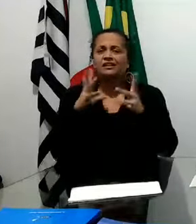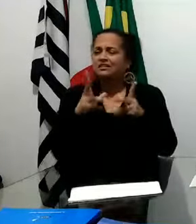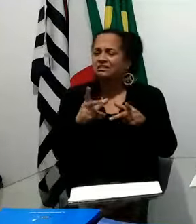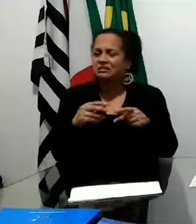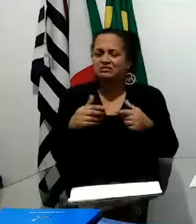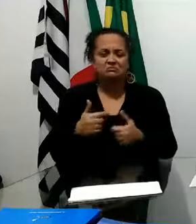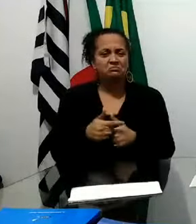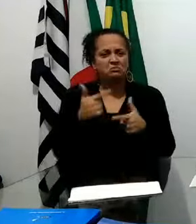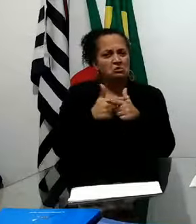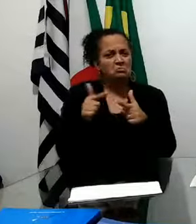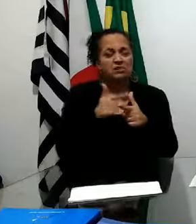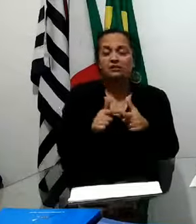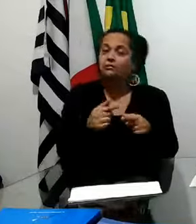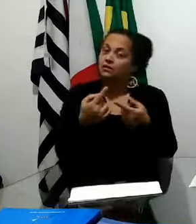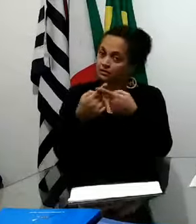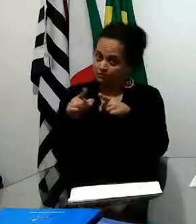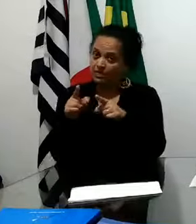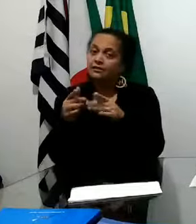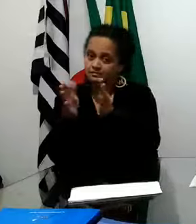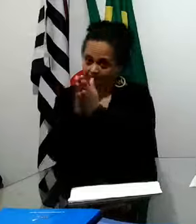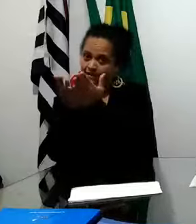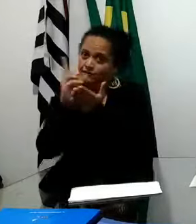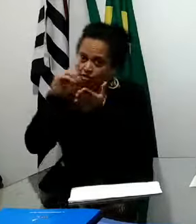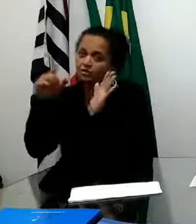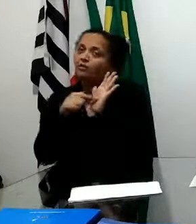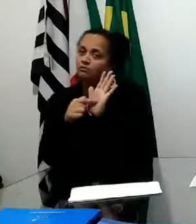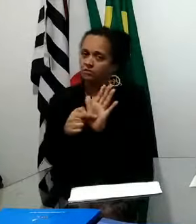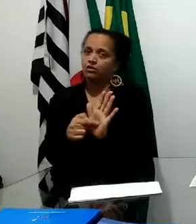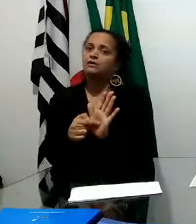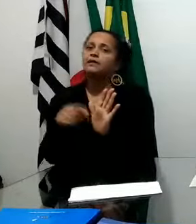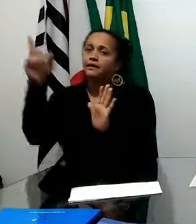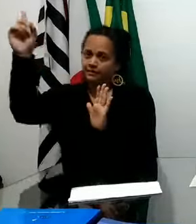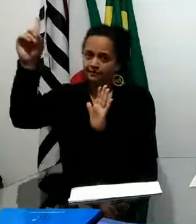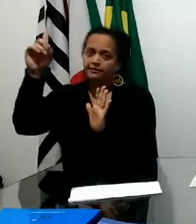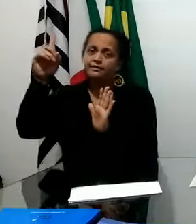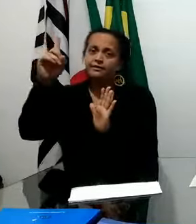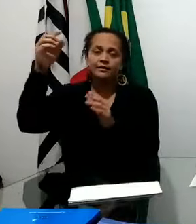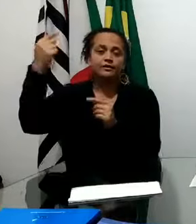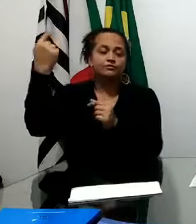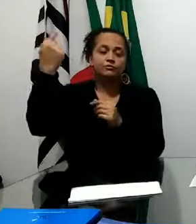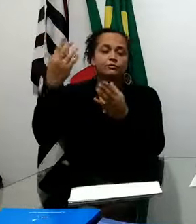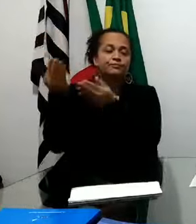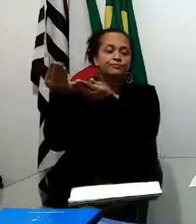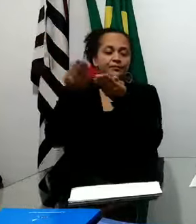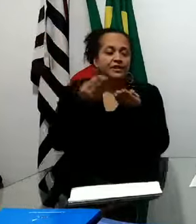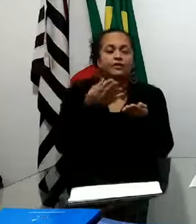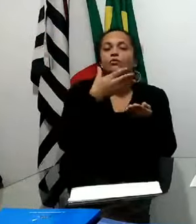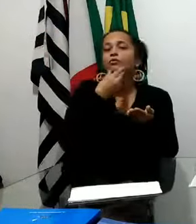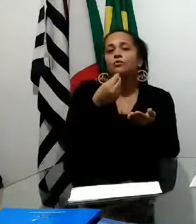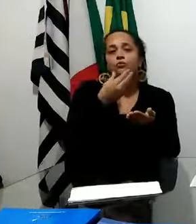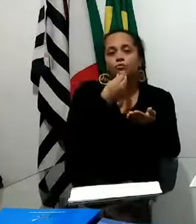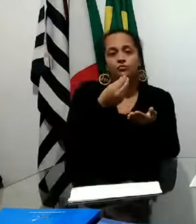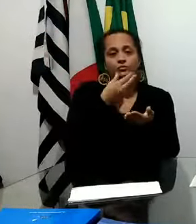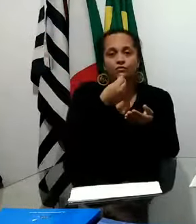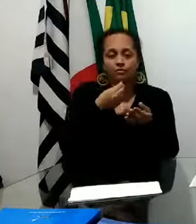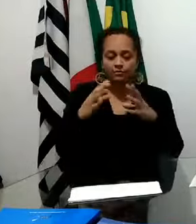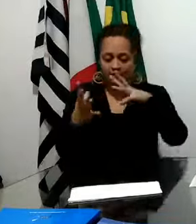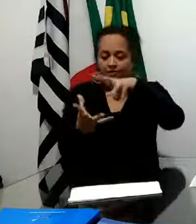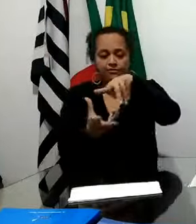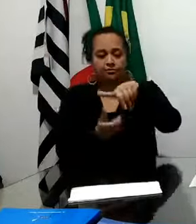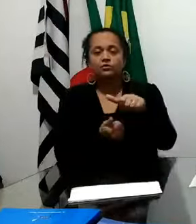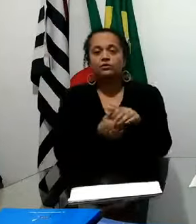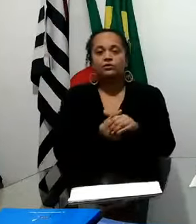terra. O governo foi dado ao homem. E quando o homem pecou, ele perdeu o governo.